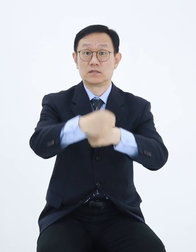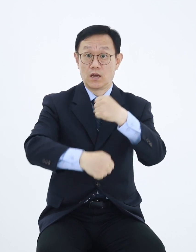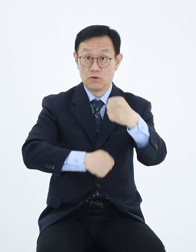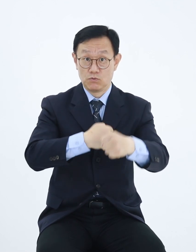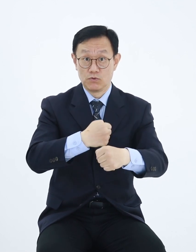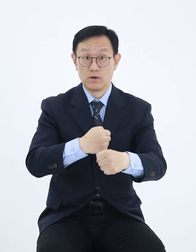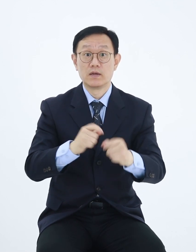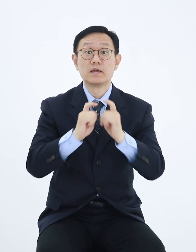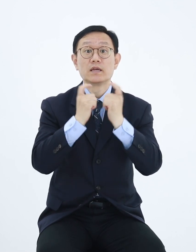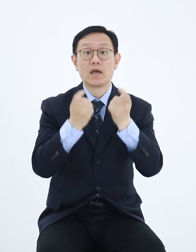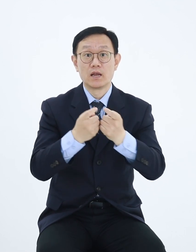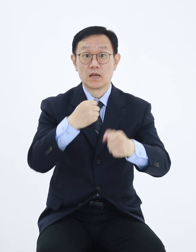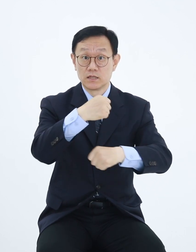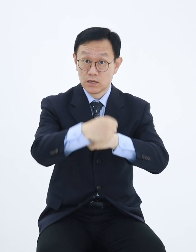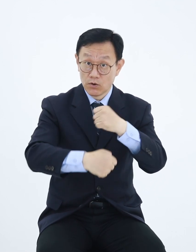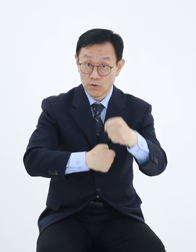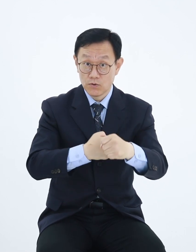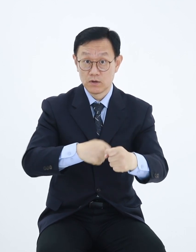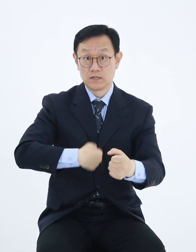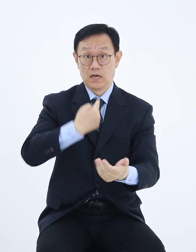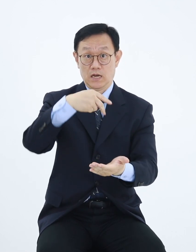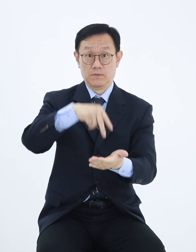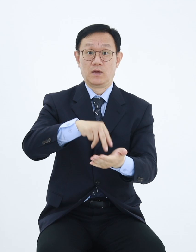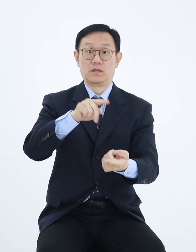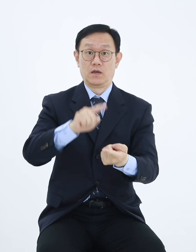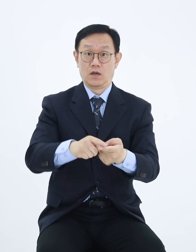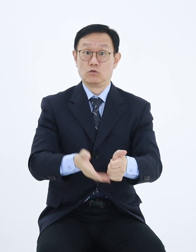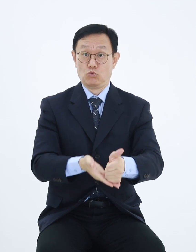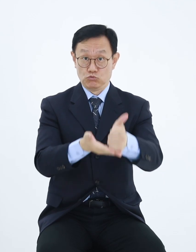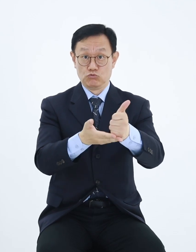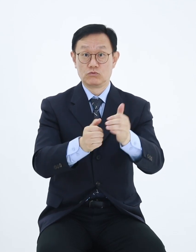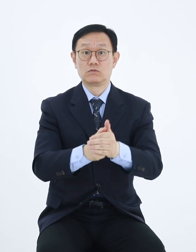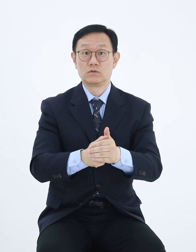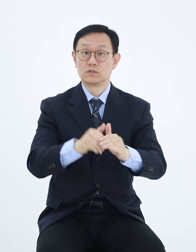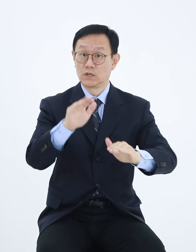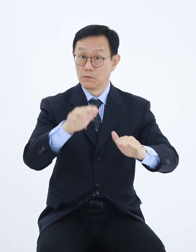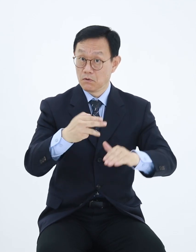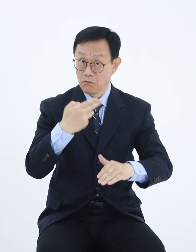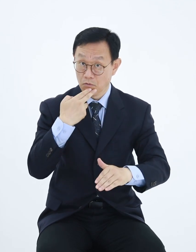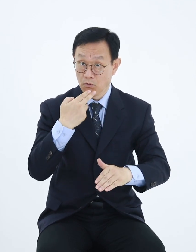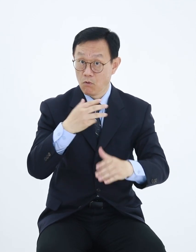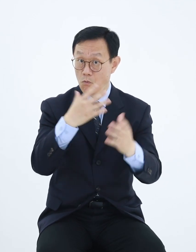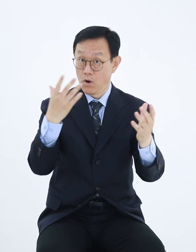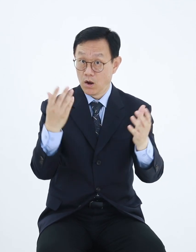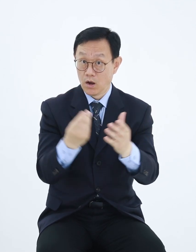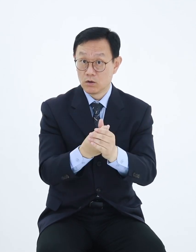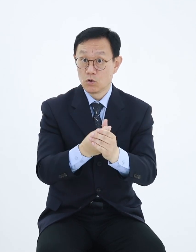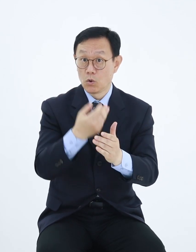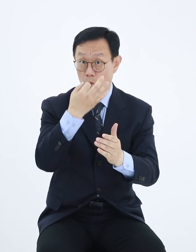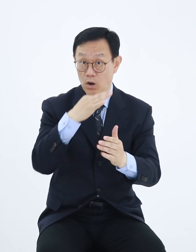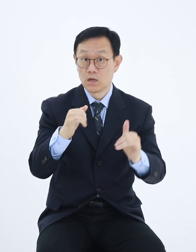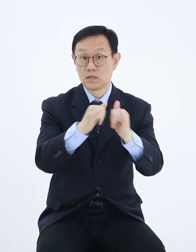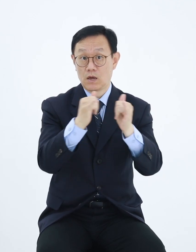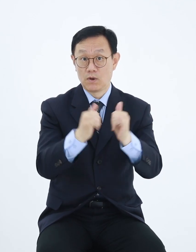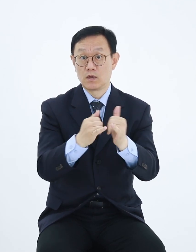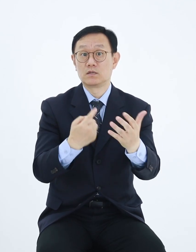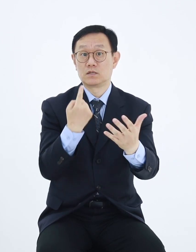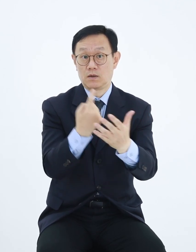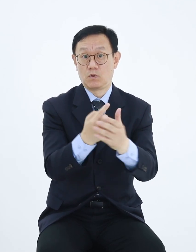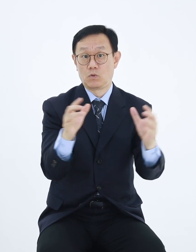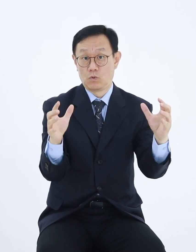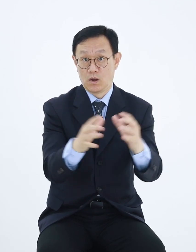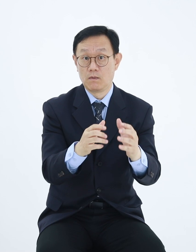자유를 포함한 개인의 자율성 및 자립에 대한 존중, 비차별, 완전하고 효과적인 사회 참여 및